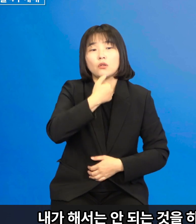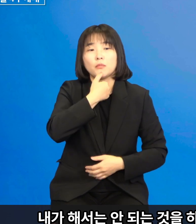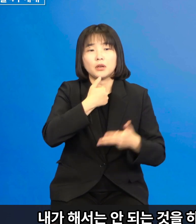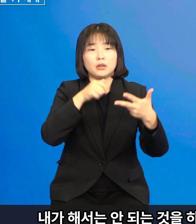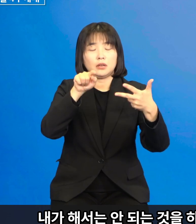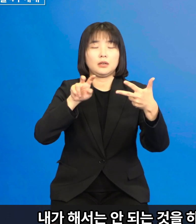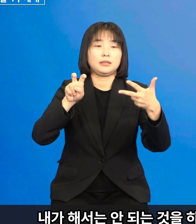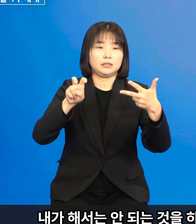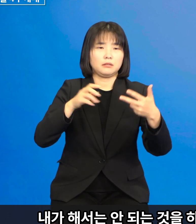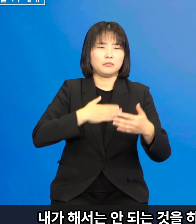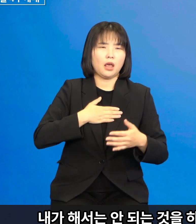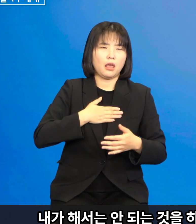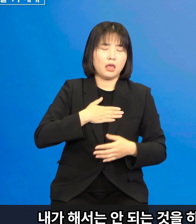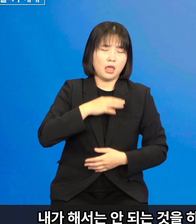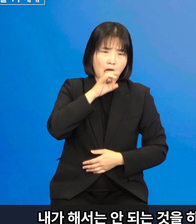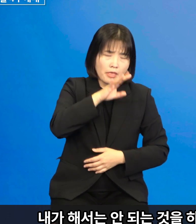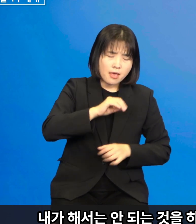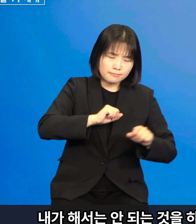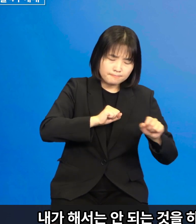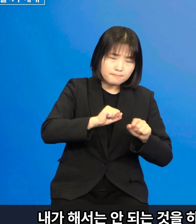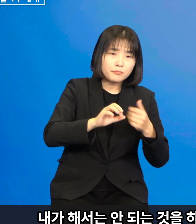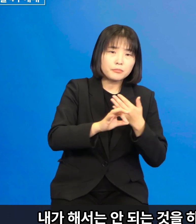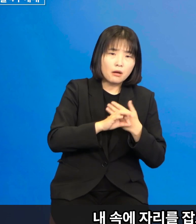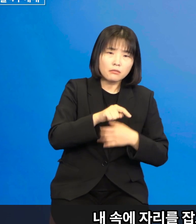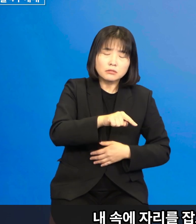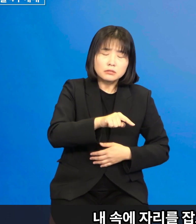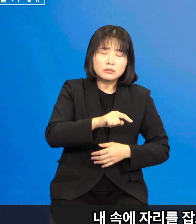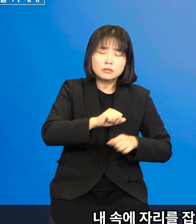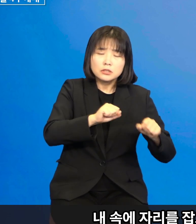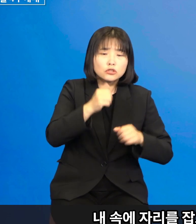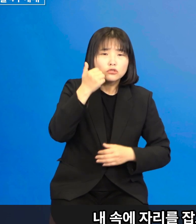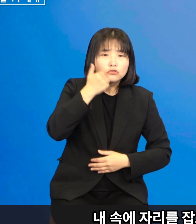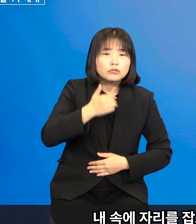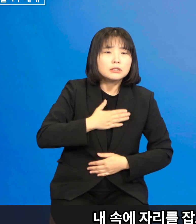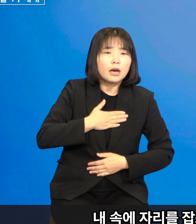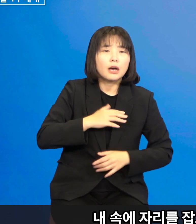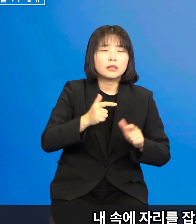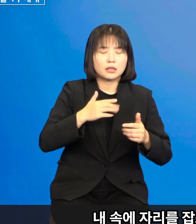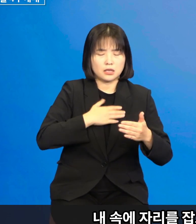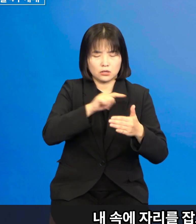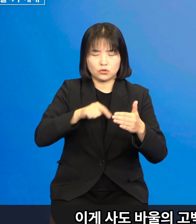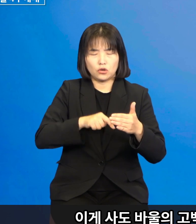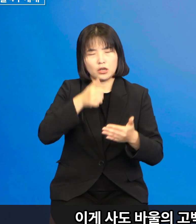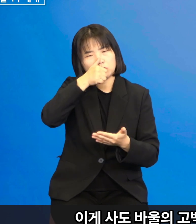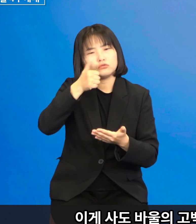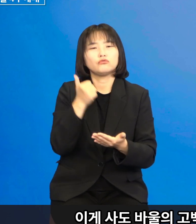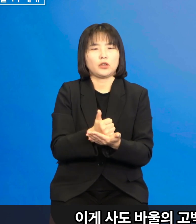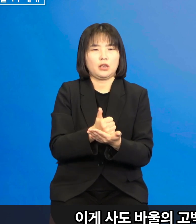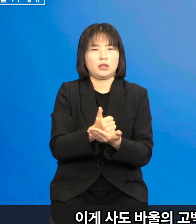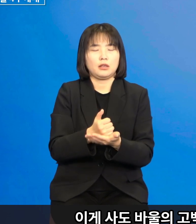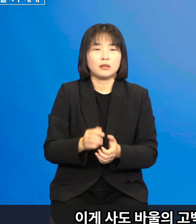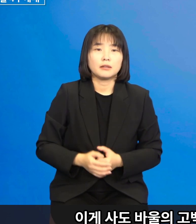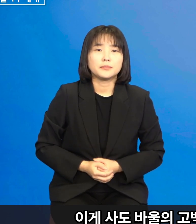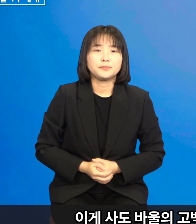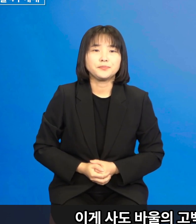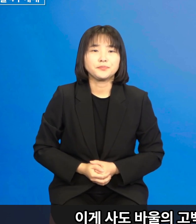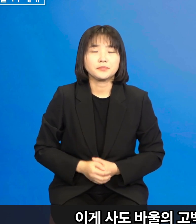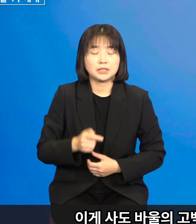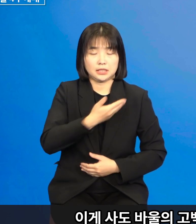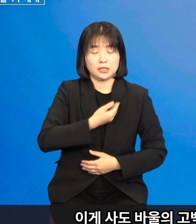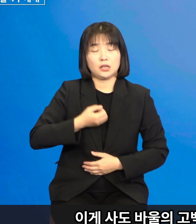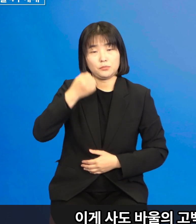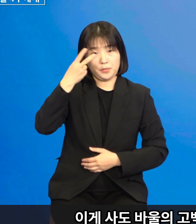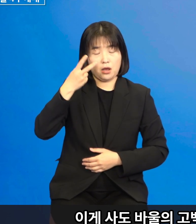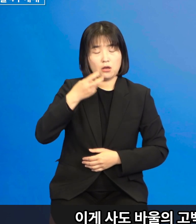내가 해서는 안 되는 것을 하면 그것을 하는 것은 내가 아니라 내 속에 자리를 잡고 있는 죄라는 것입니다. 이게 사도 바울의